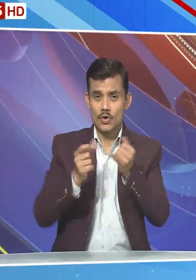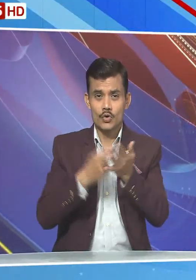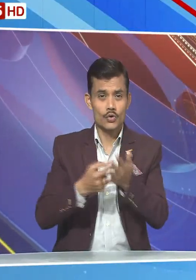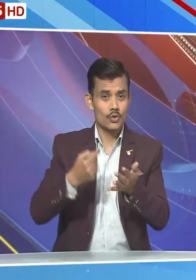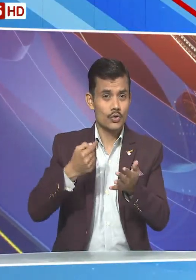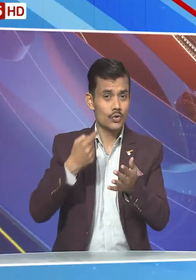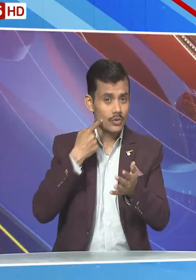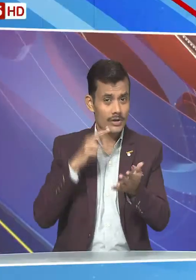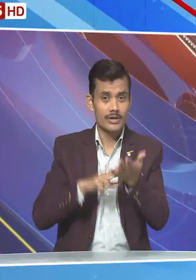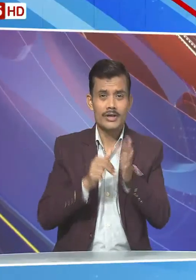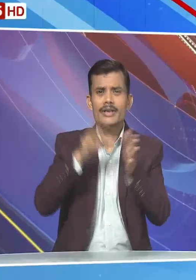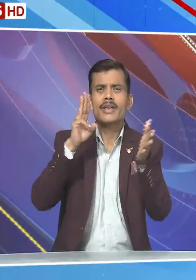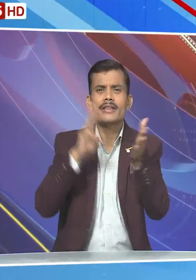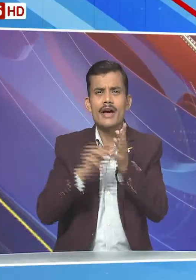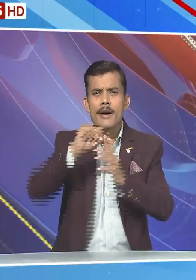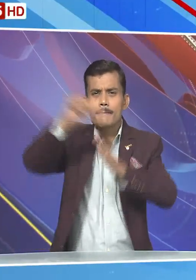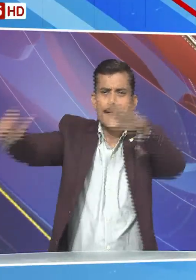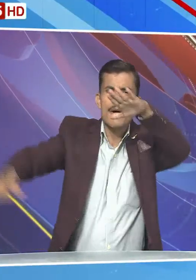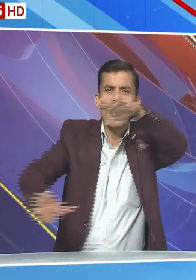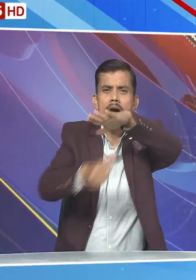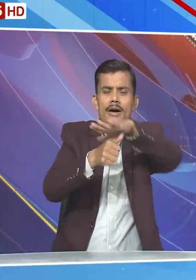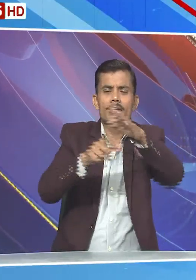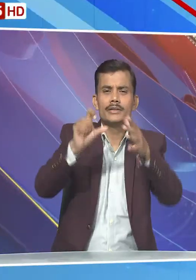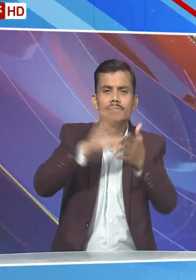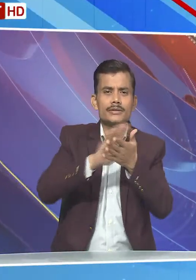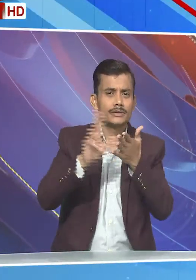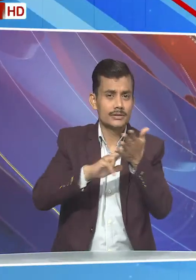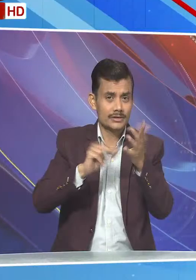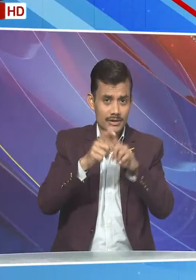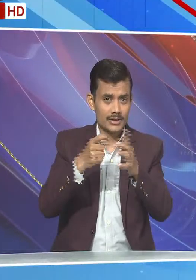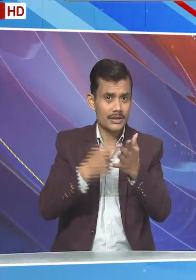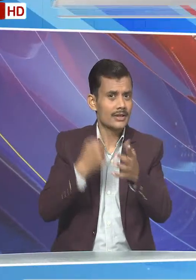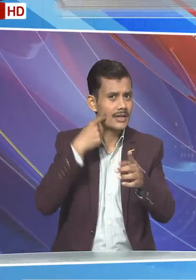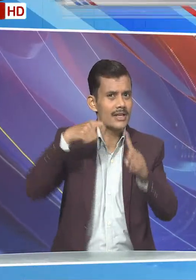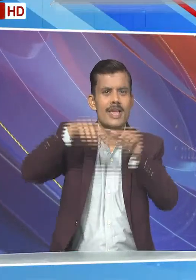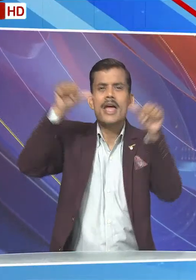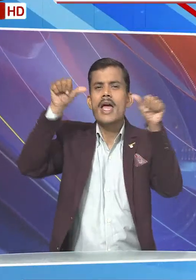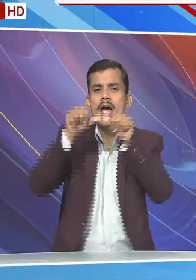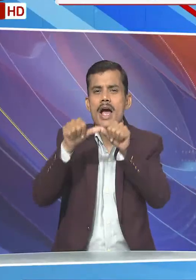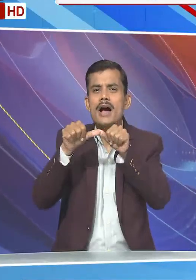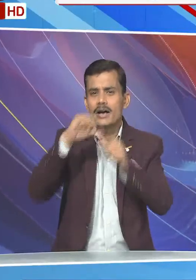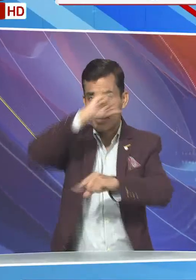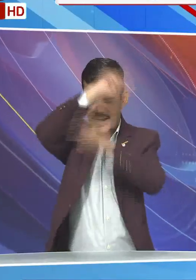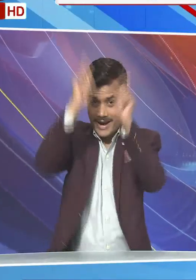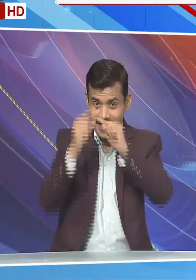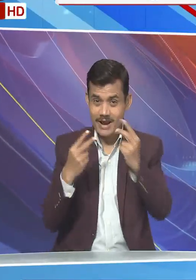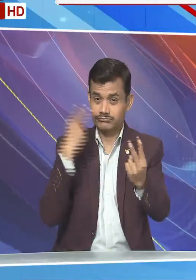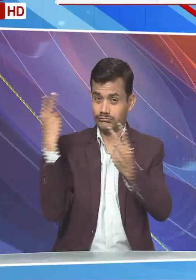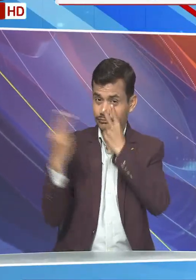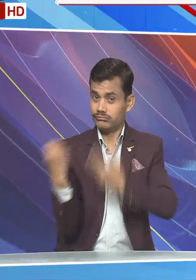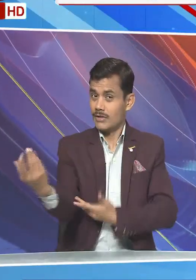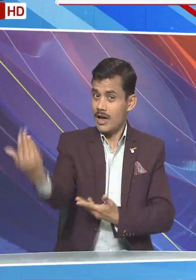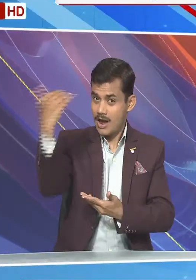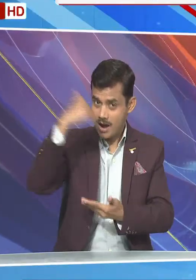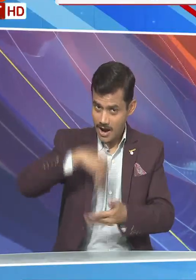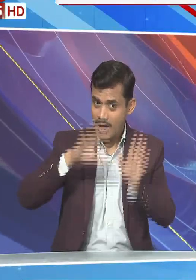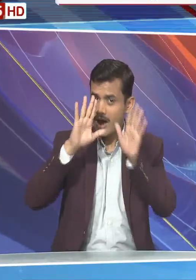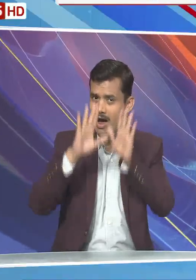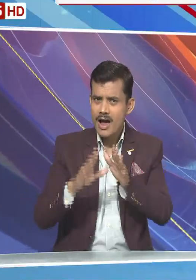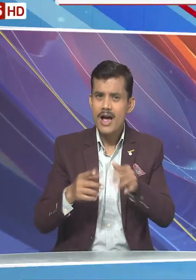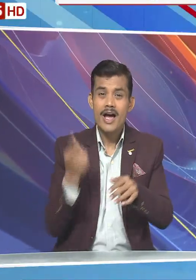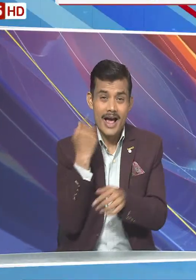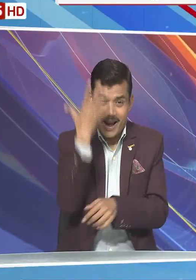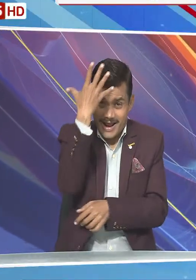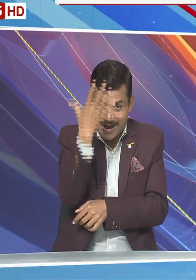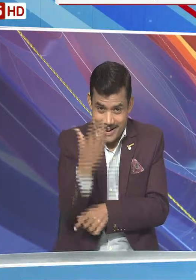सूरीनाम गणराज्य के राष्ट्रपति चंद्रिका प्रसाद संतोखी भारत दौरे पर हैं। चंद्रिका प्रसाद संतोखी कल देर रात